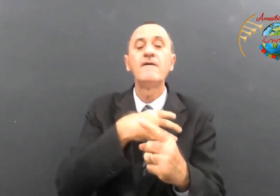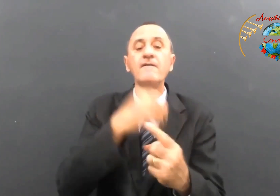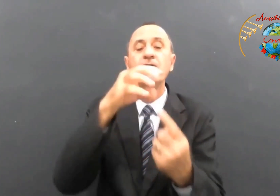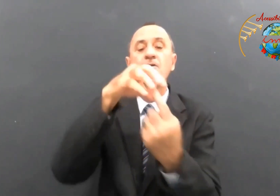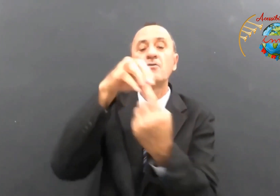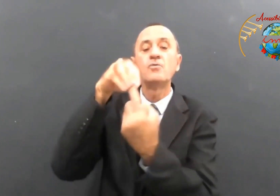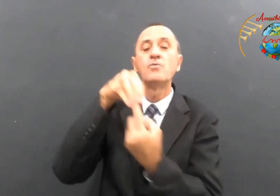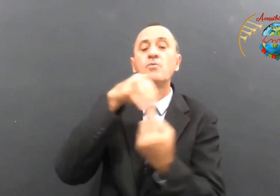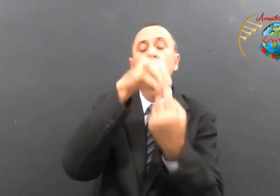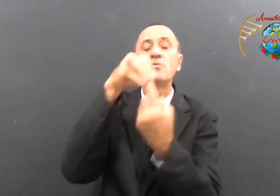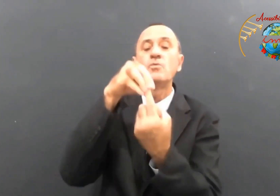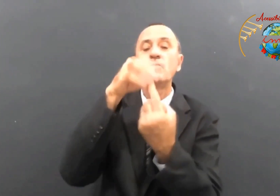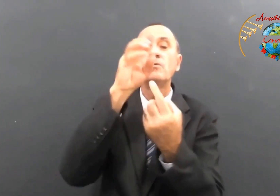Deus.